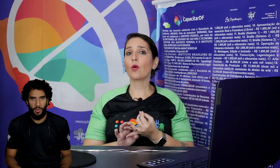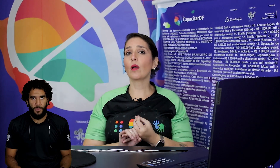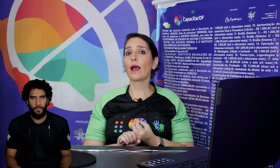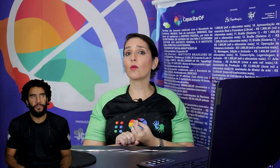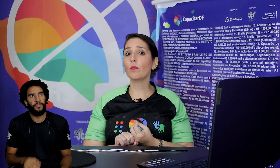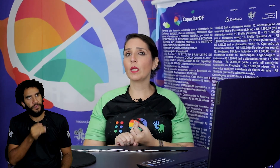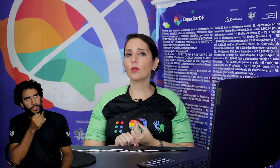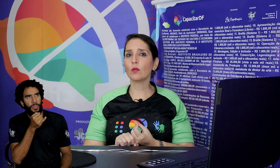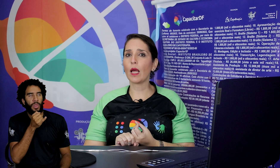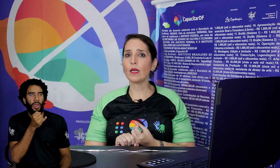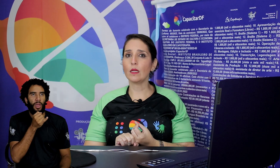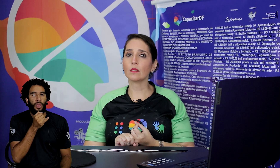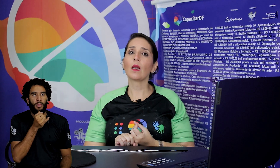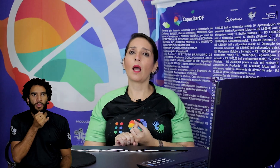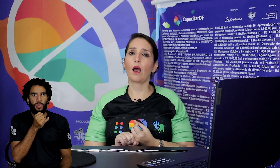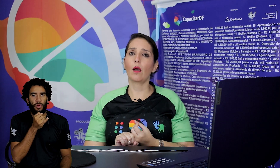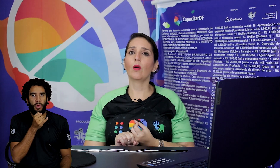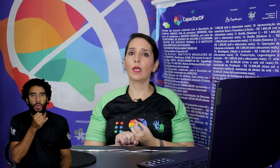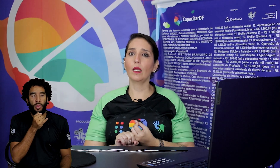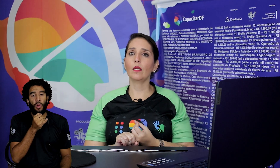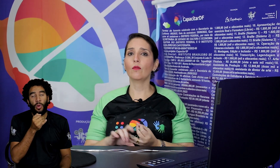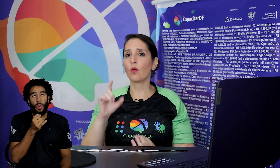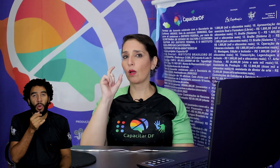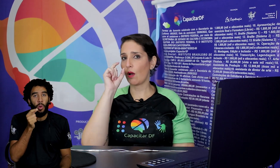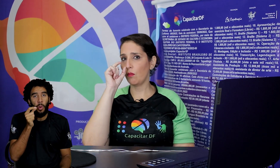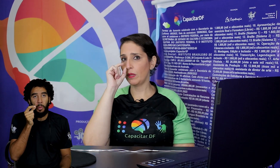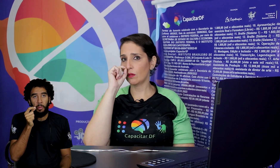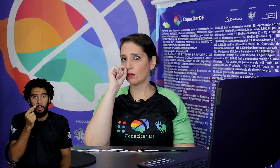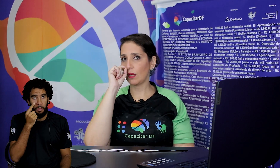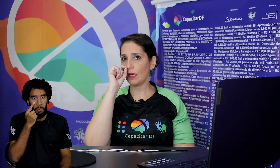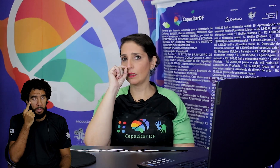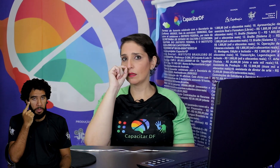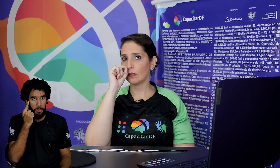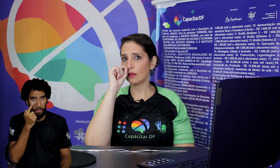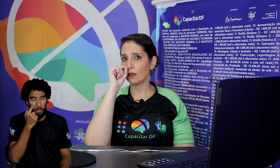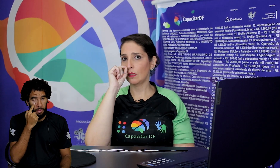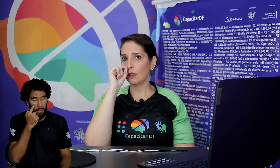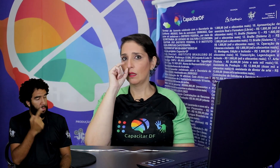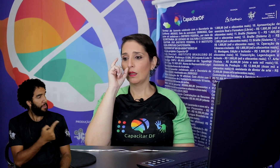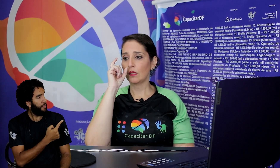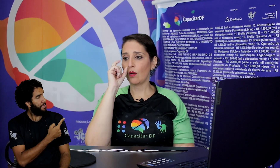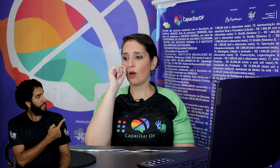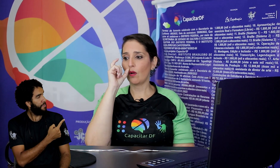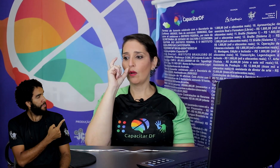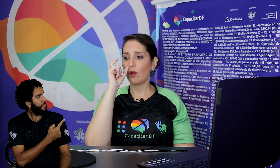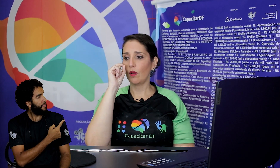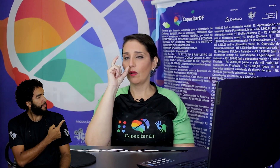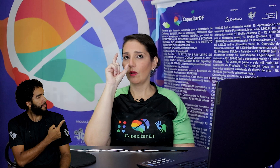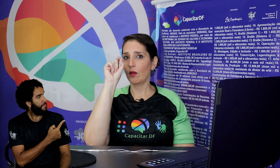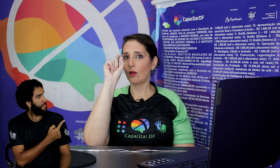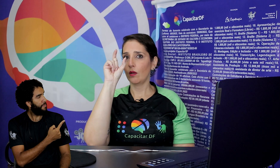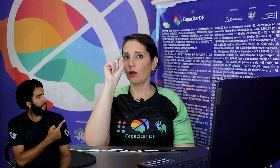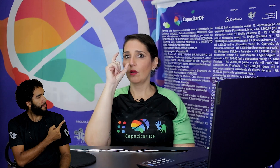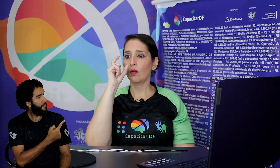Ah, quero colocar um brinco no nariz. Ah, ok, vou colocar um brinco no nariz. Então, ó,